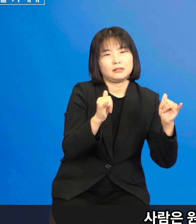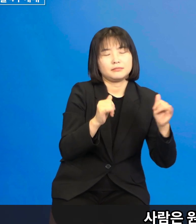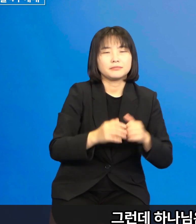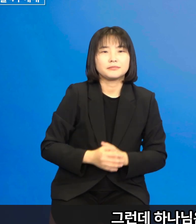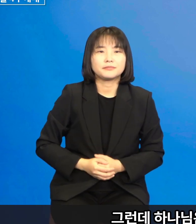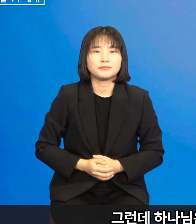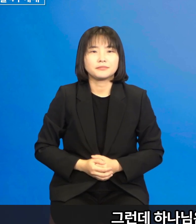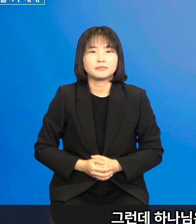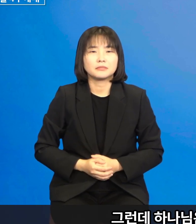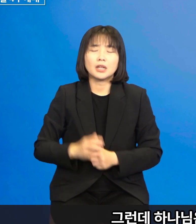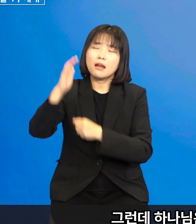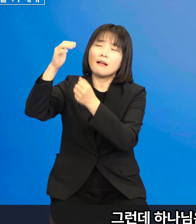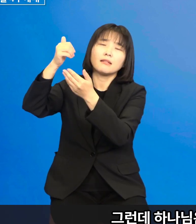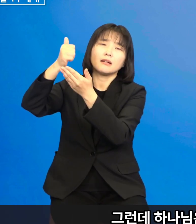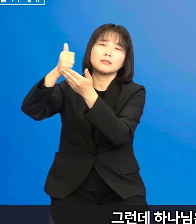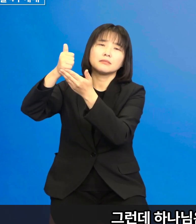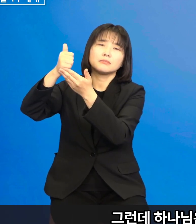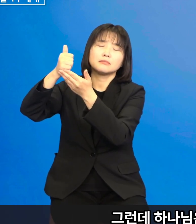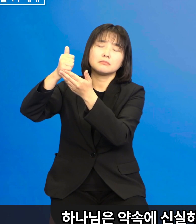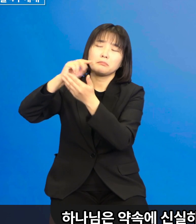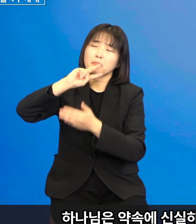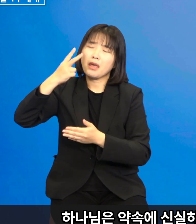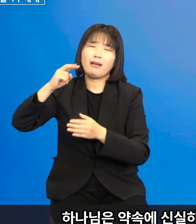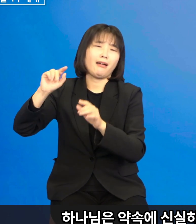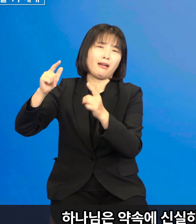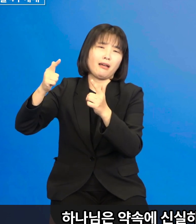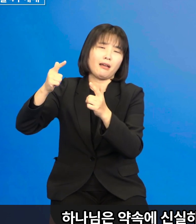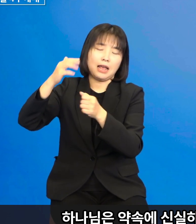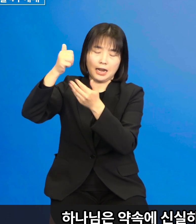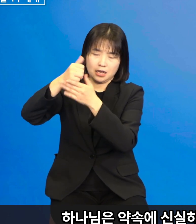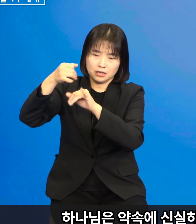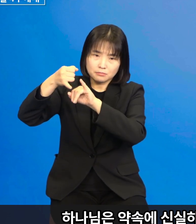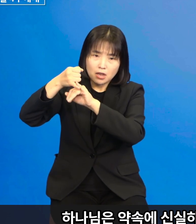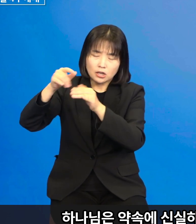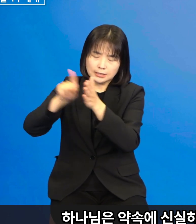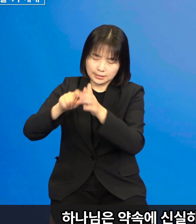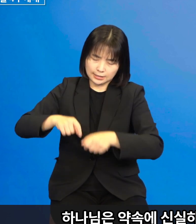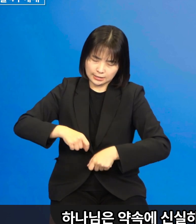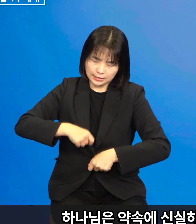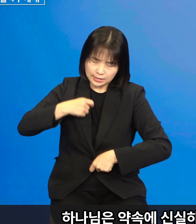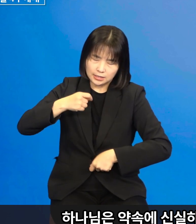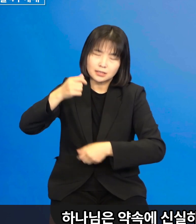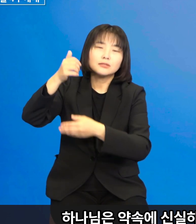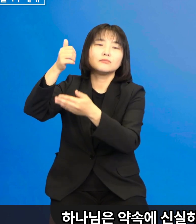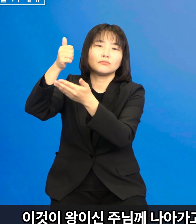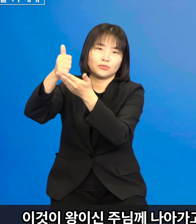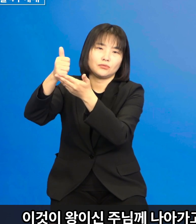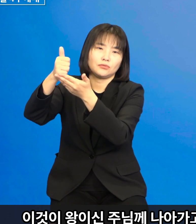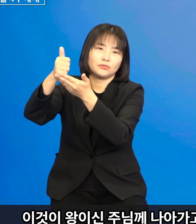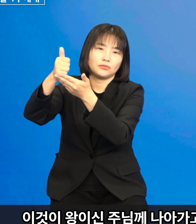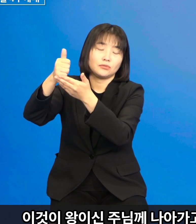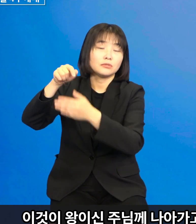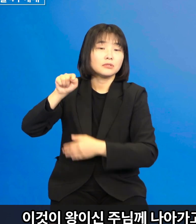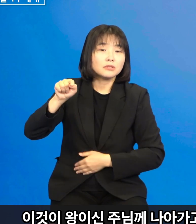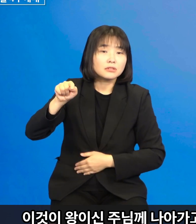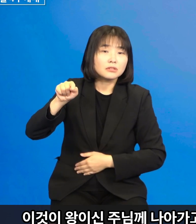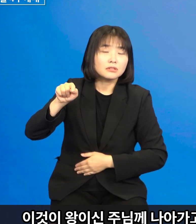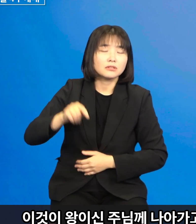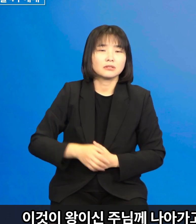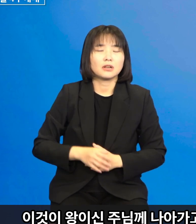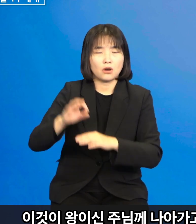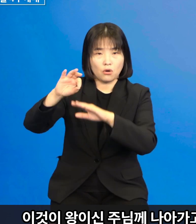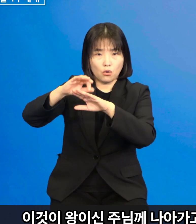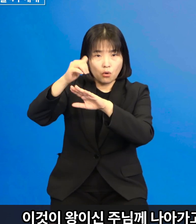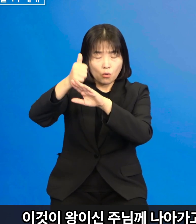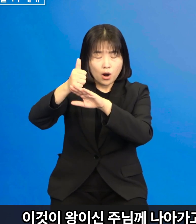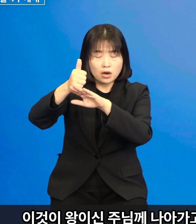거예요. 그런데 하나님은 바꾸시지 않습니다. 하나님이 약속에 신실하신 분이기 때문에 그렇습니다. 이것이